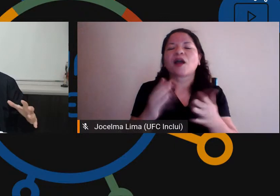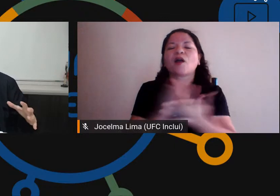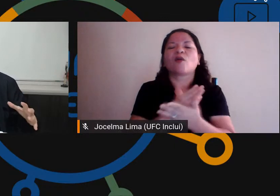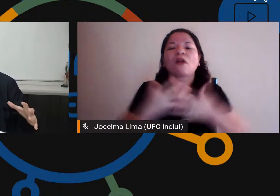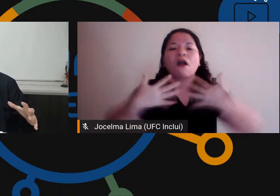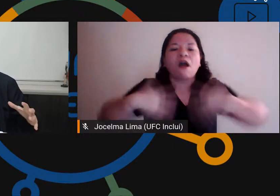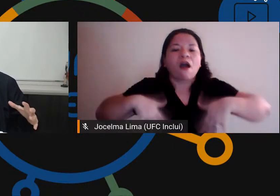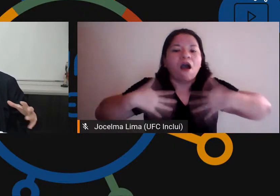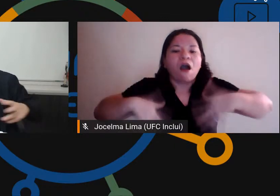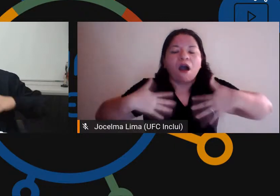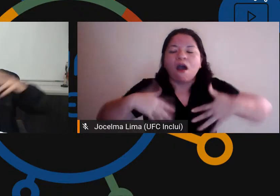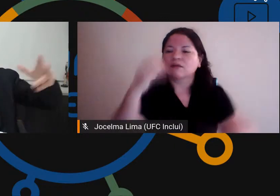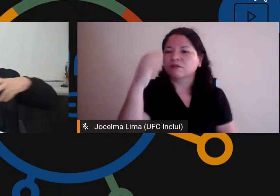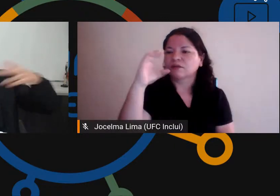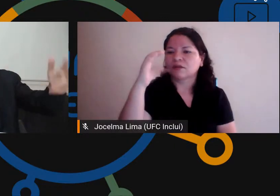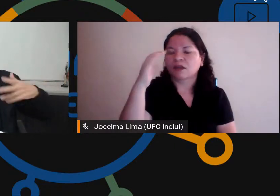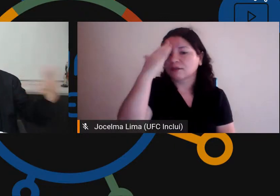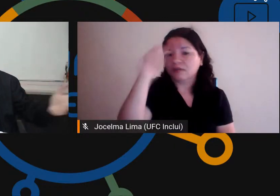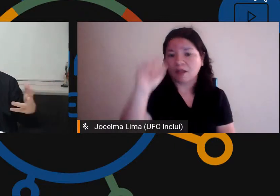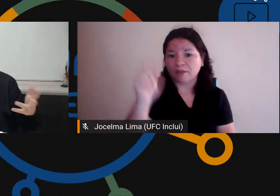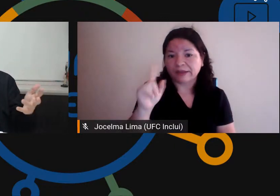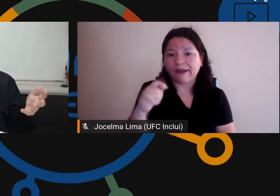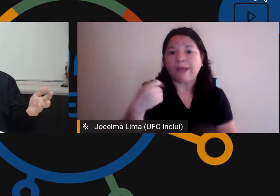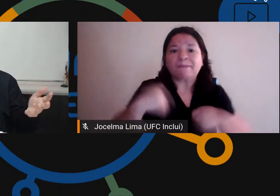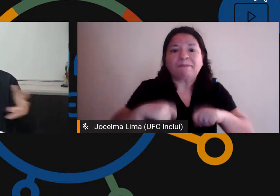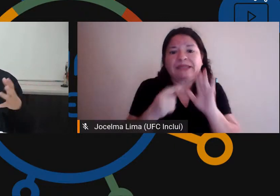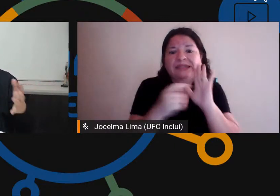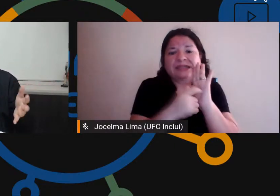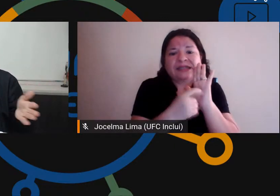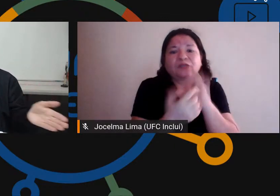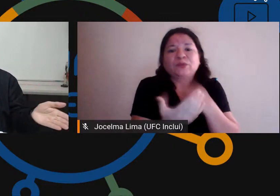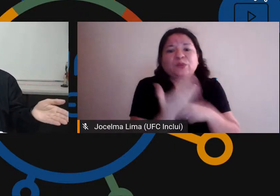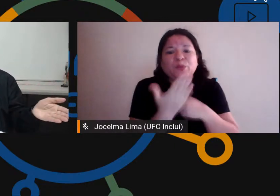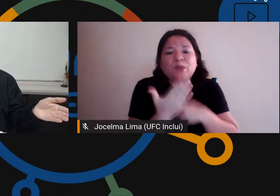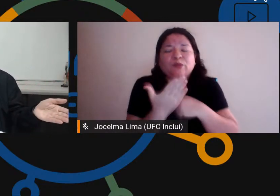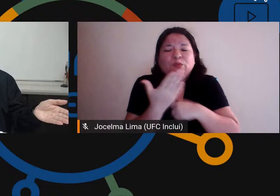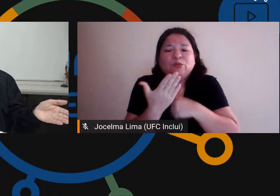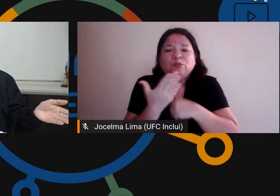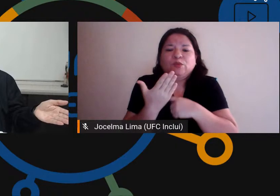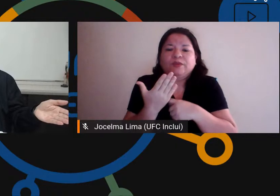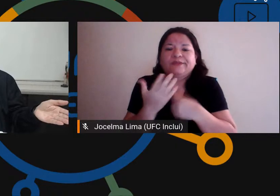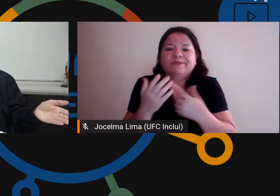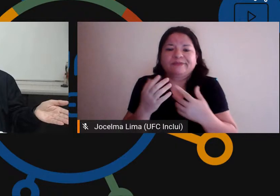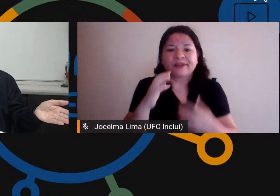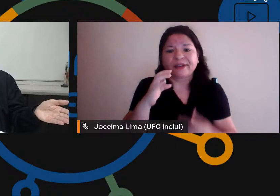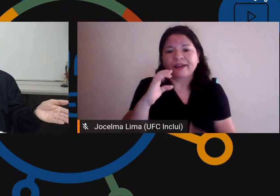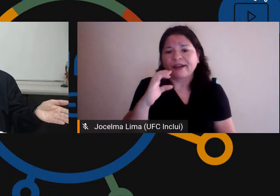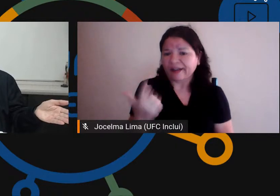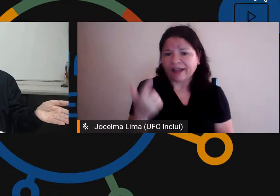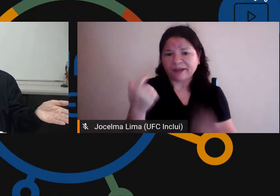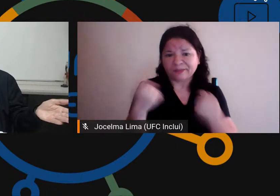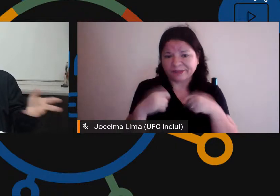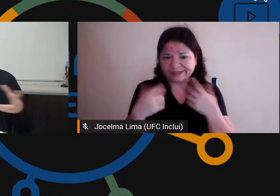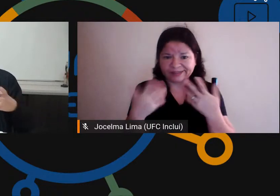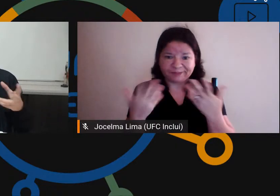aprendeu ciência e que precisa dessas ajudas, dessas coisas. Lógico que precisa dessas coisas. Não